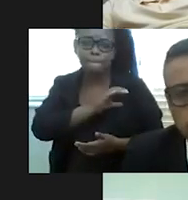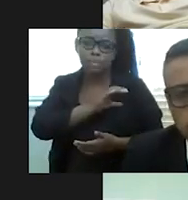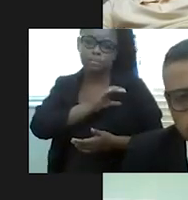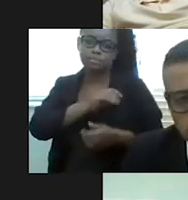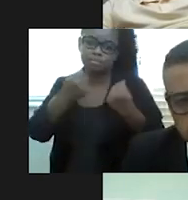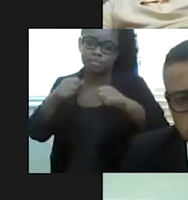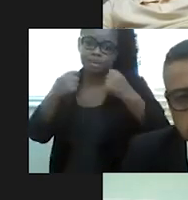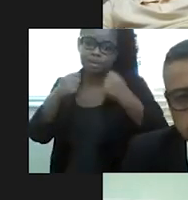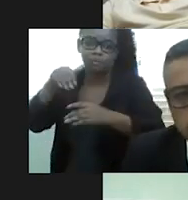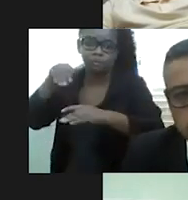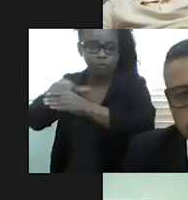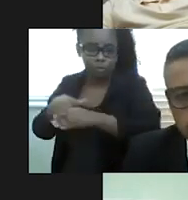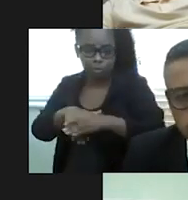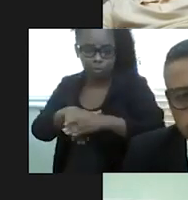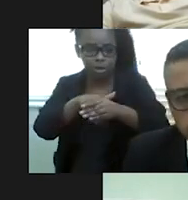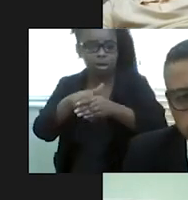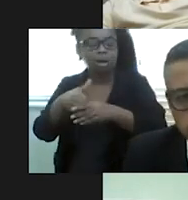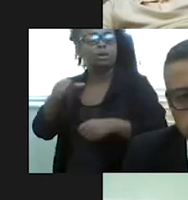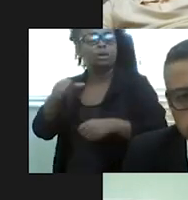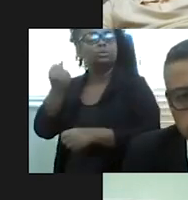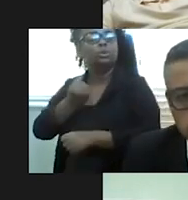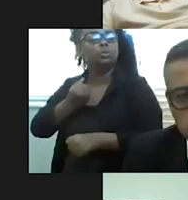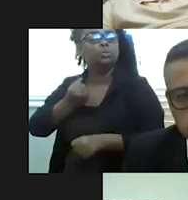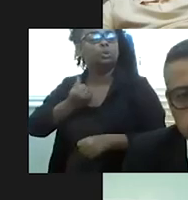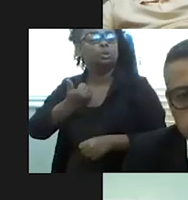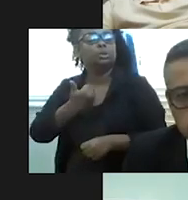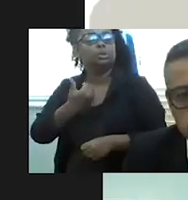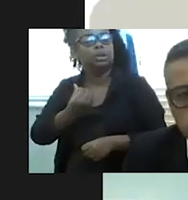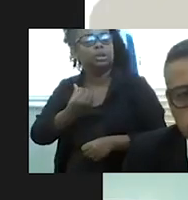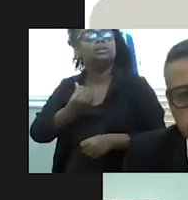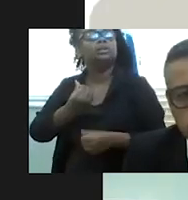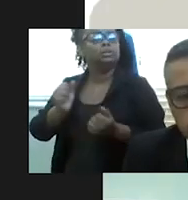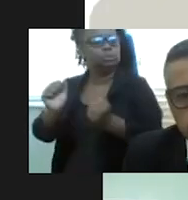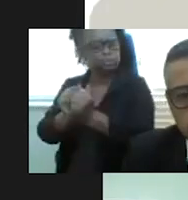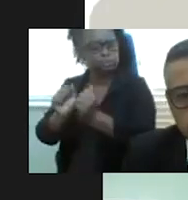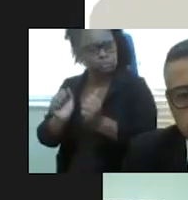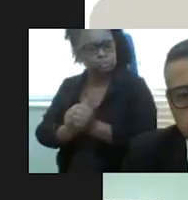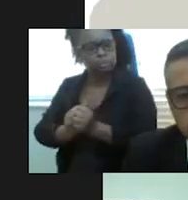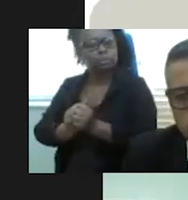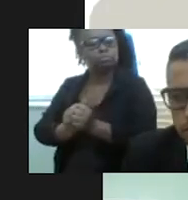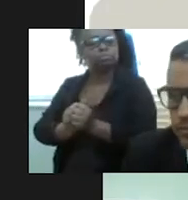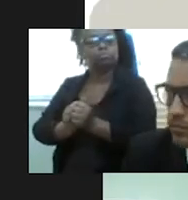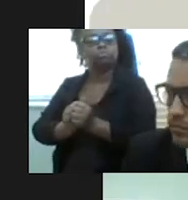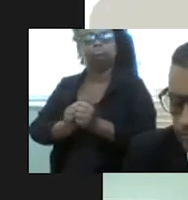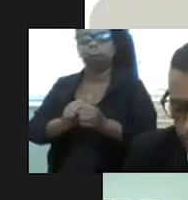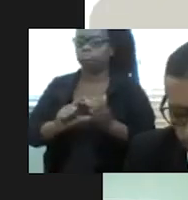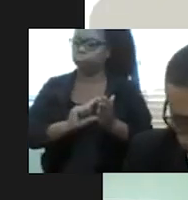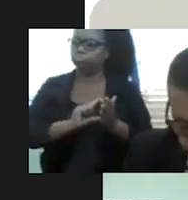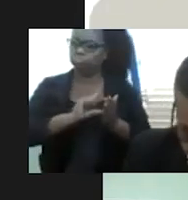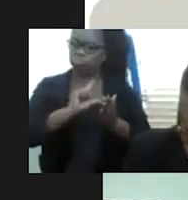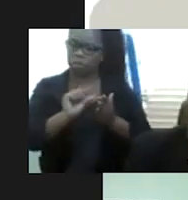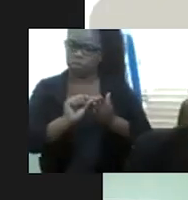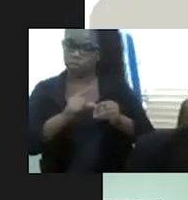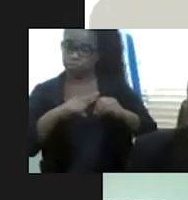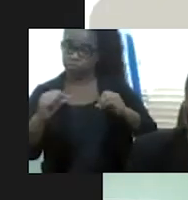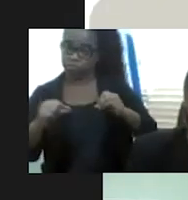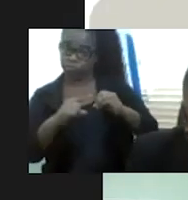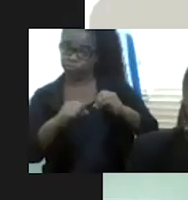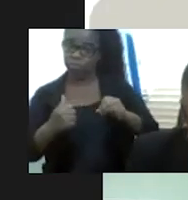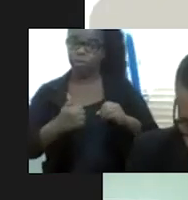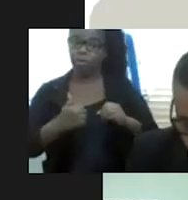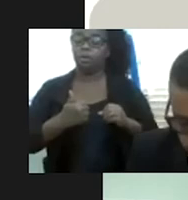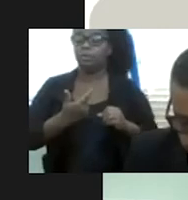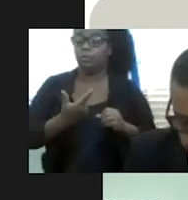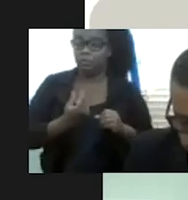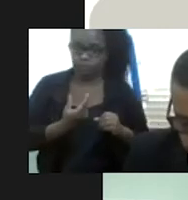número 16, então, em conformidade com o artigo 25, inciso 1, e o artigo 74,